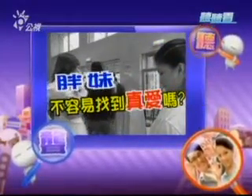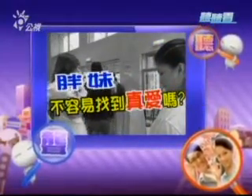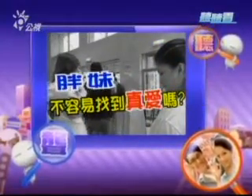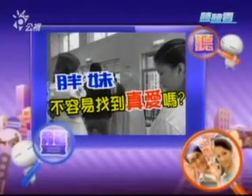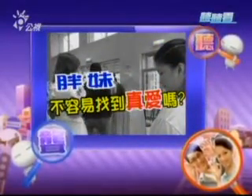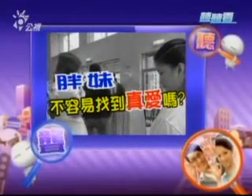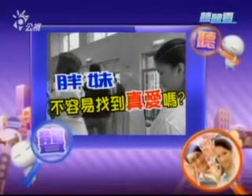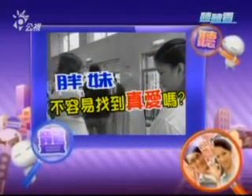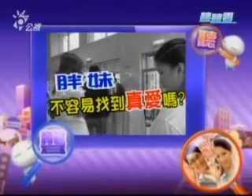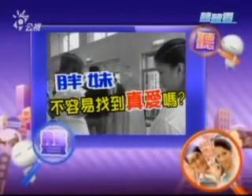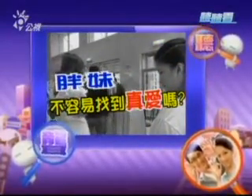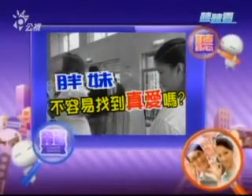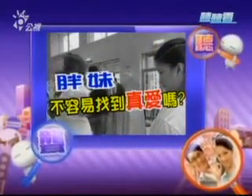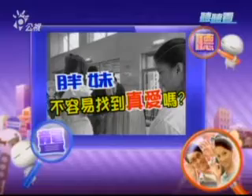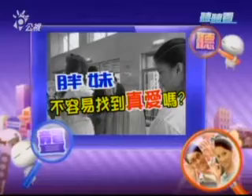胖妹不容易找到真爱吗？